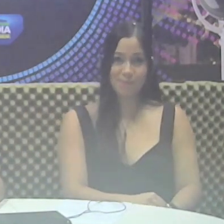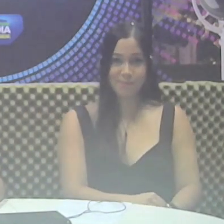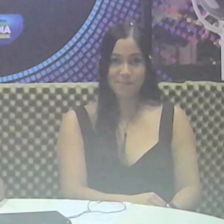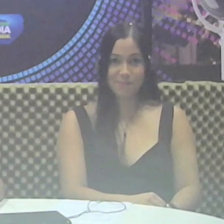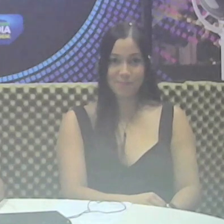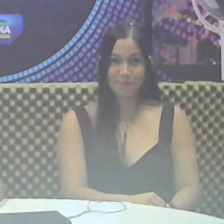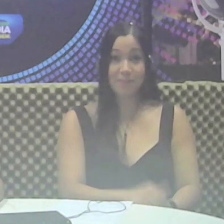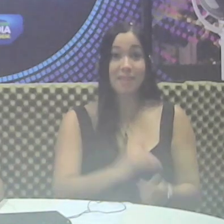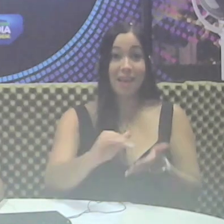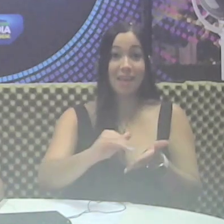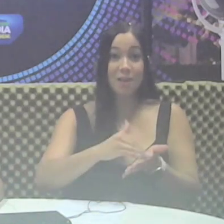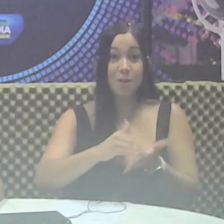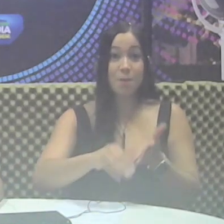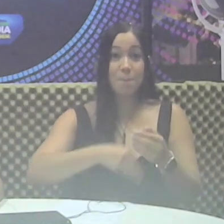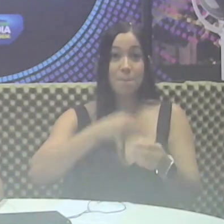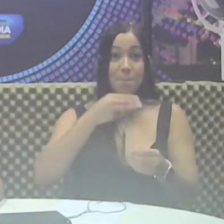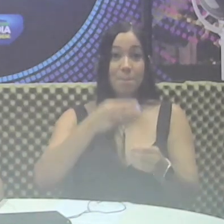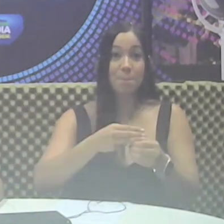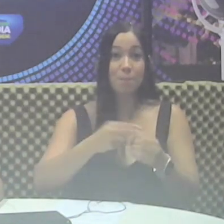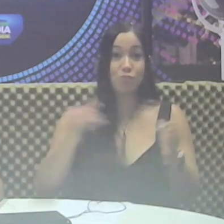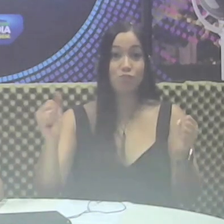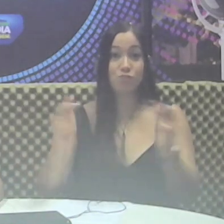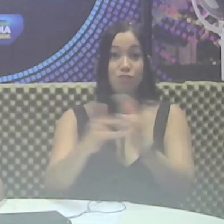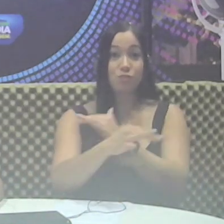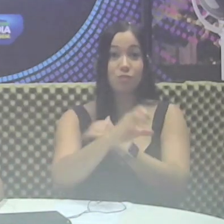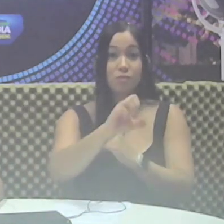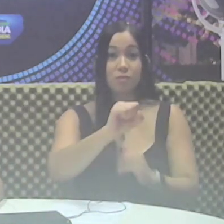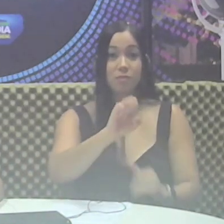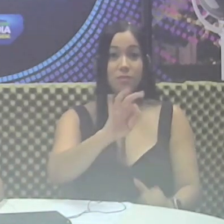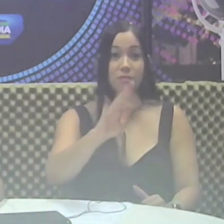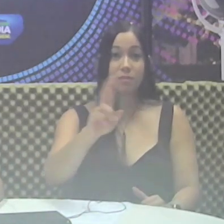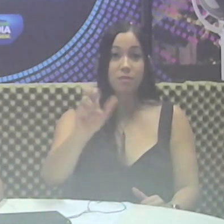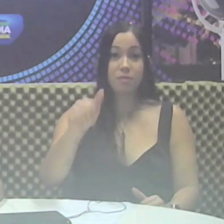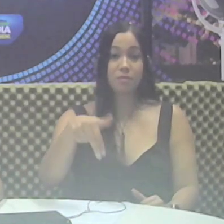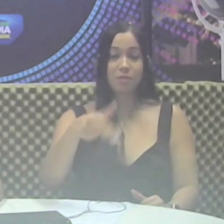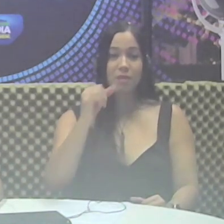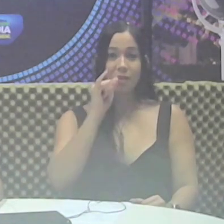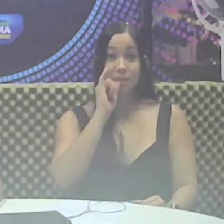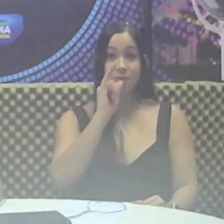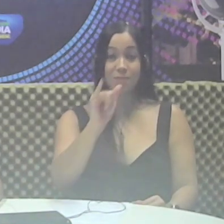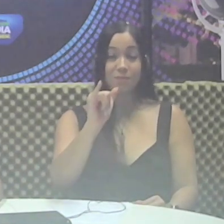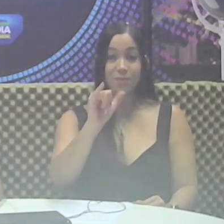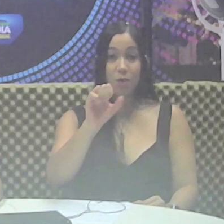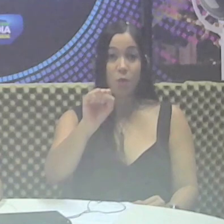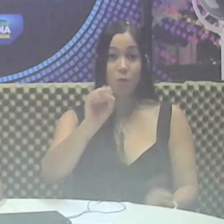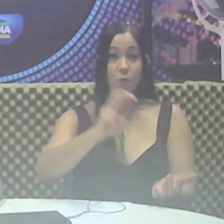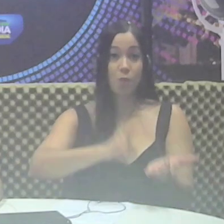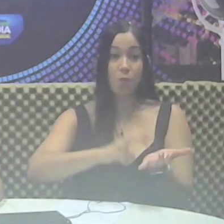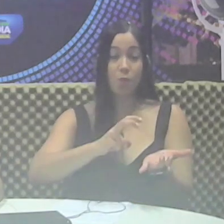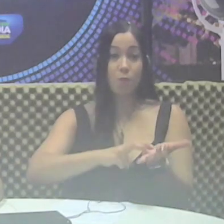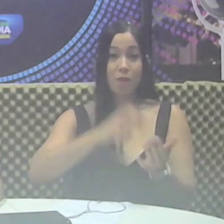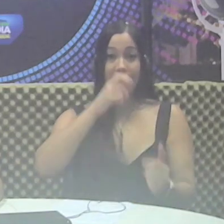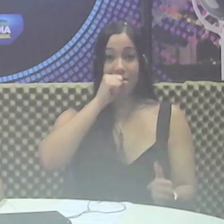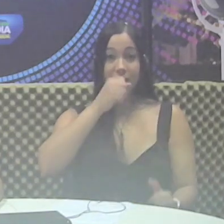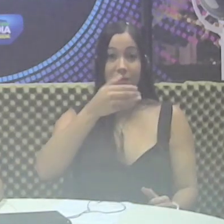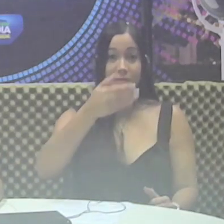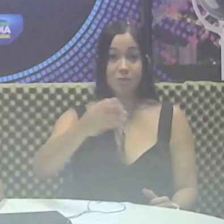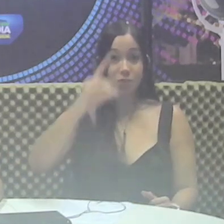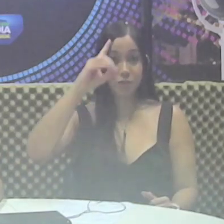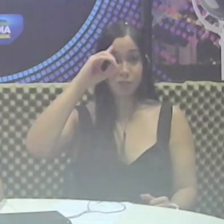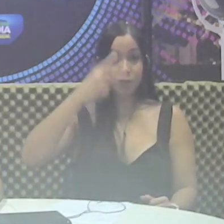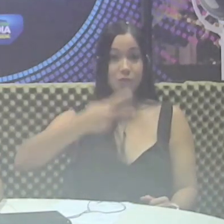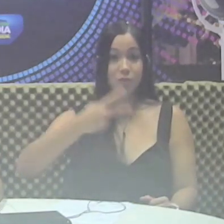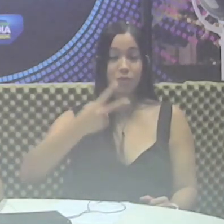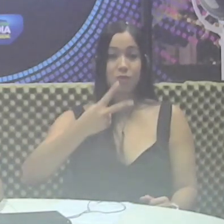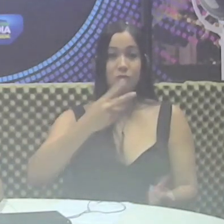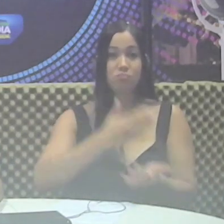notícias. A Secretaria Municipal de Trânsito e Transportes, a CETRAN, informa que a partir das 8 da manhã deste sábado, dia 2,